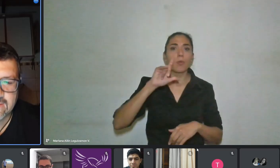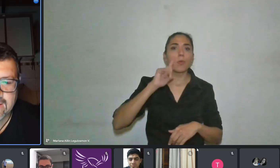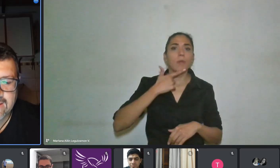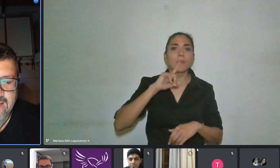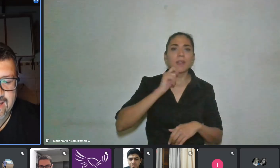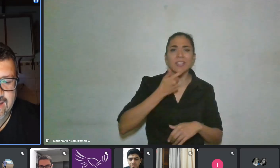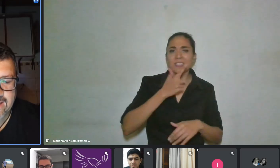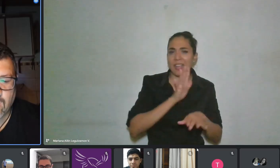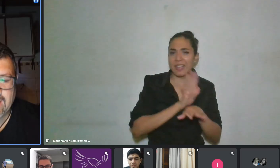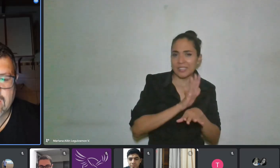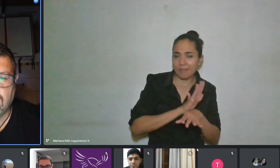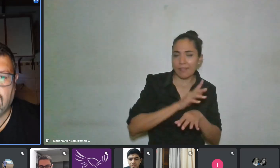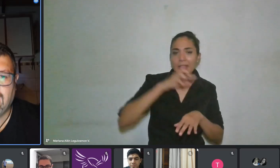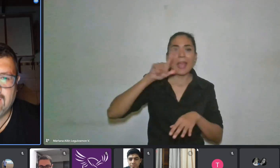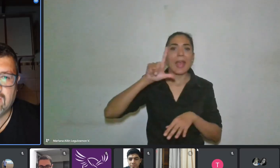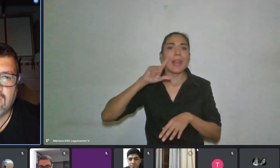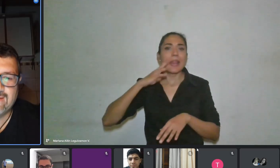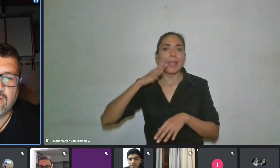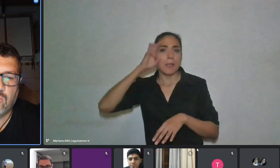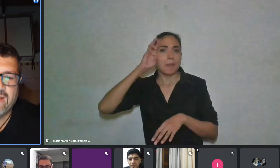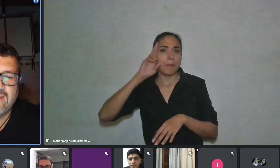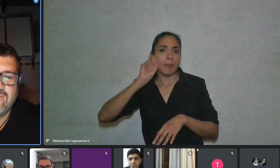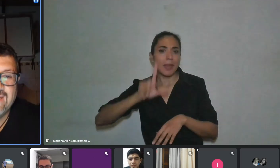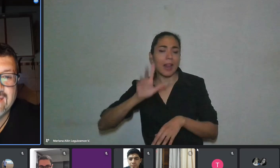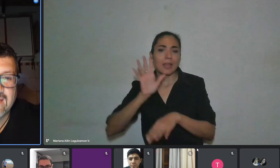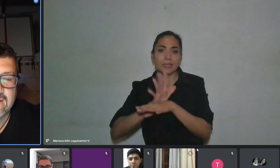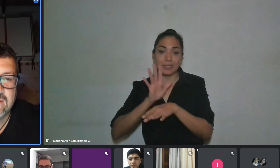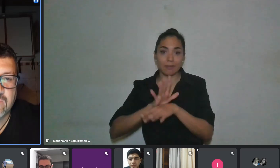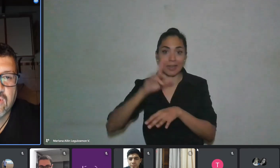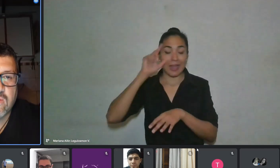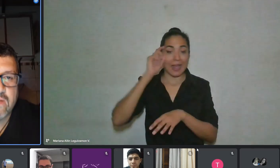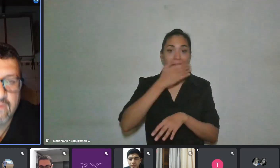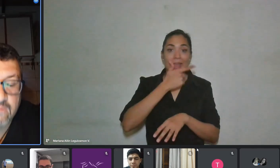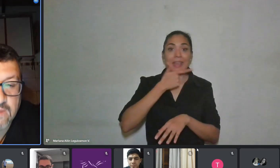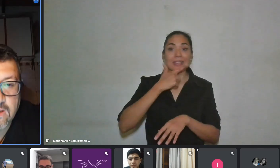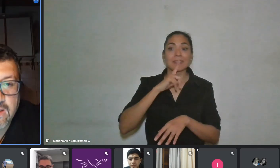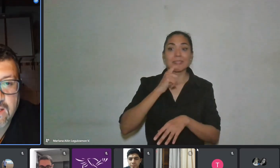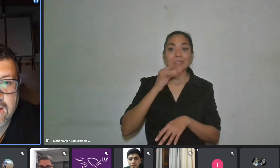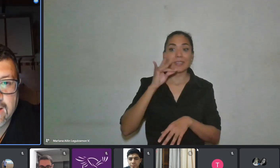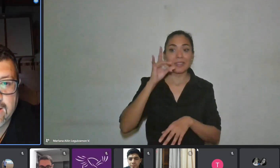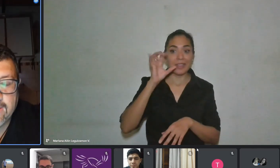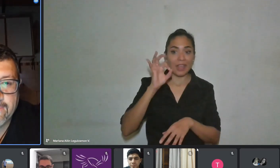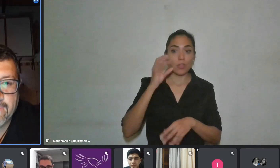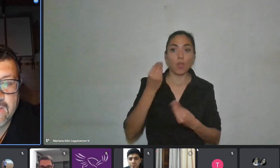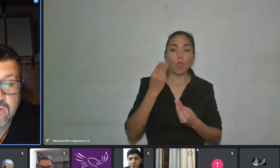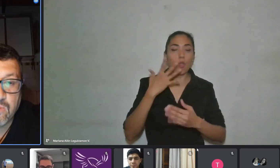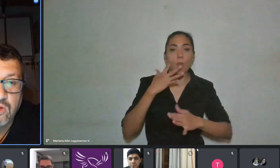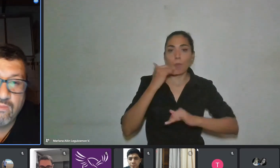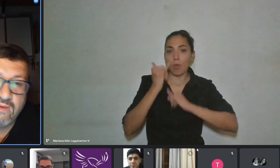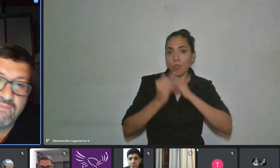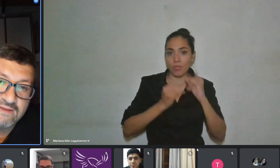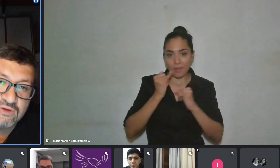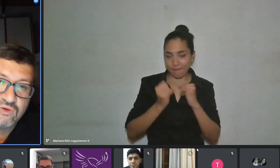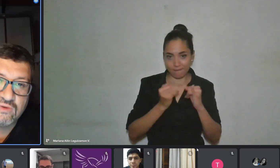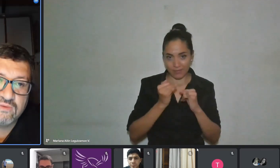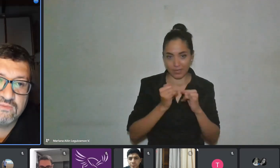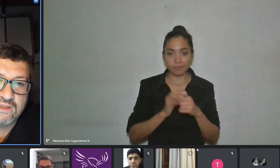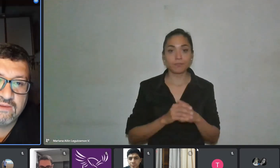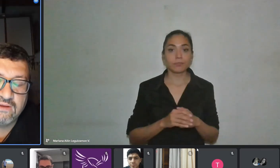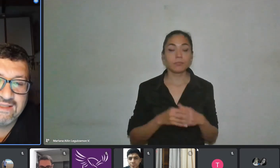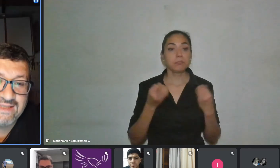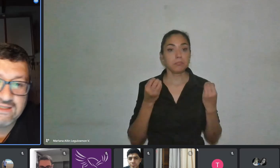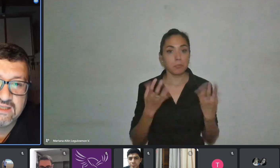liberales, cuáles son los elementos del Estado para definir a este tipo de gobierno. Entonces, bueno, me